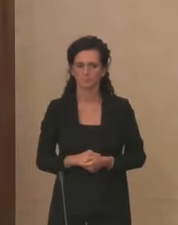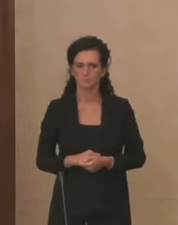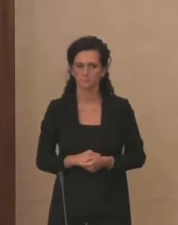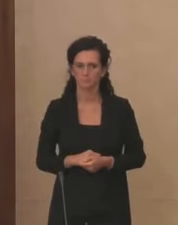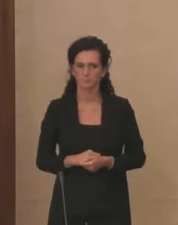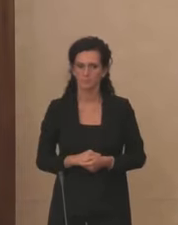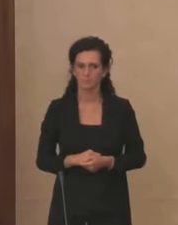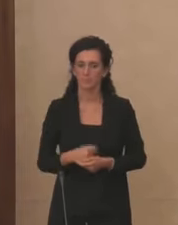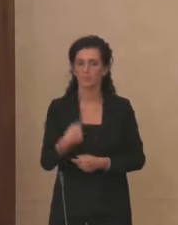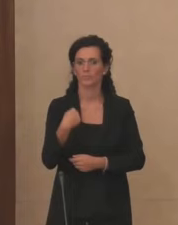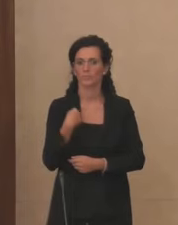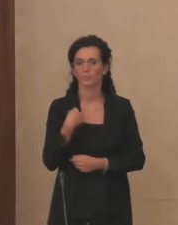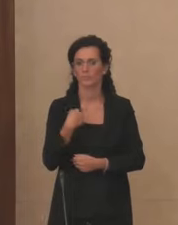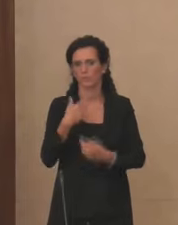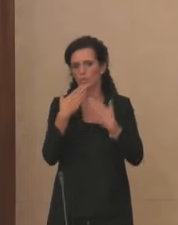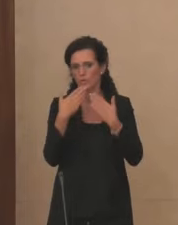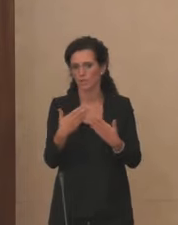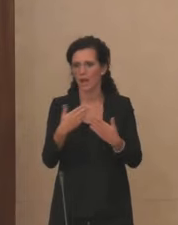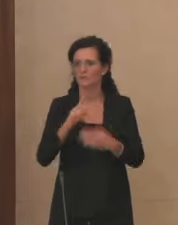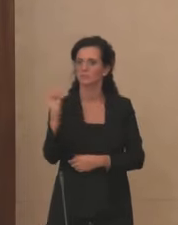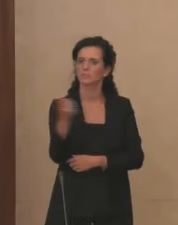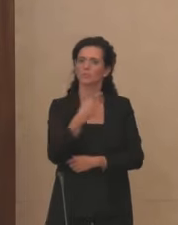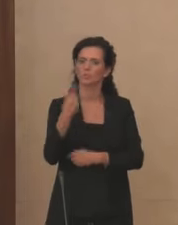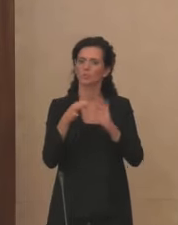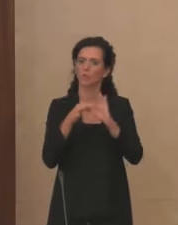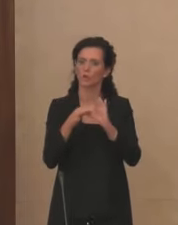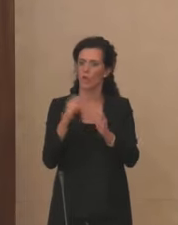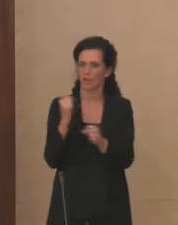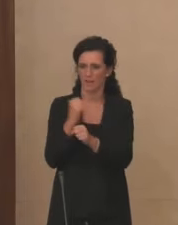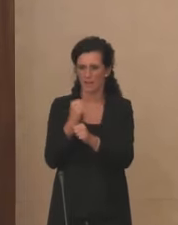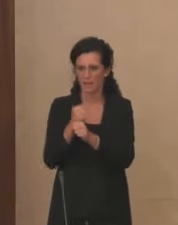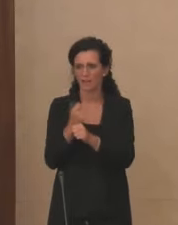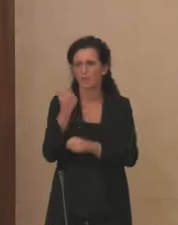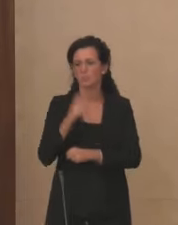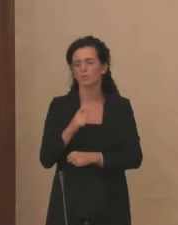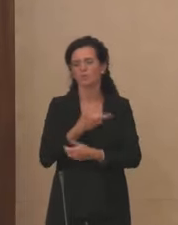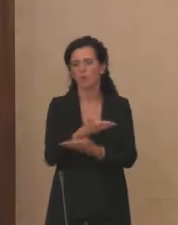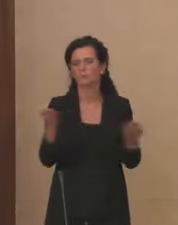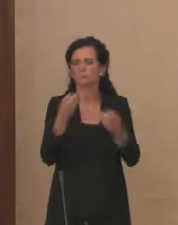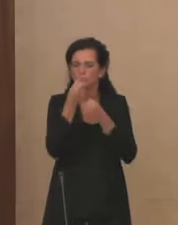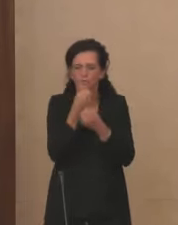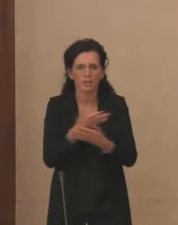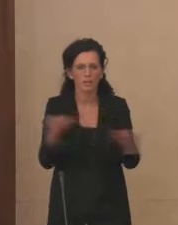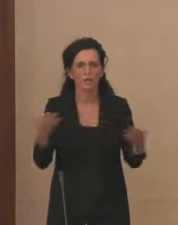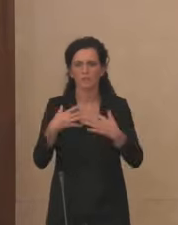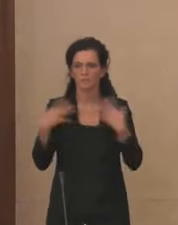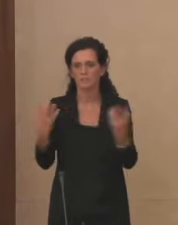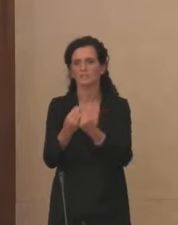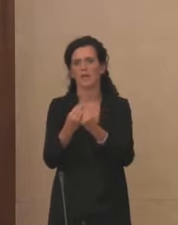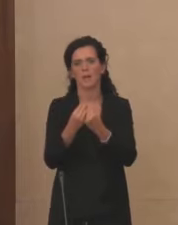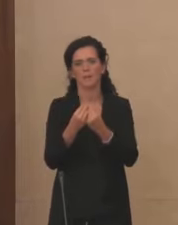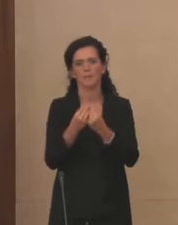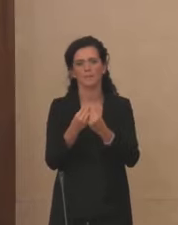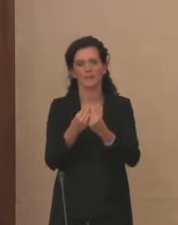Io ringrazio tutti i miei colleghi, la cui straordinaria generosità ha contribuito a curare tutti questi pazienti.